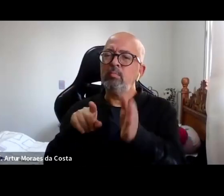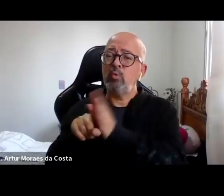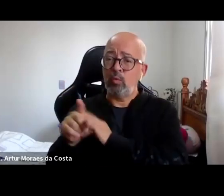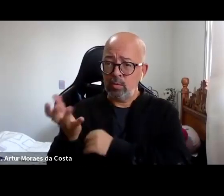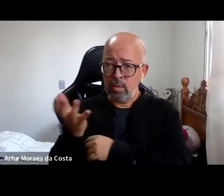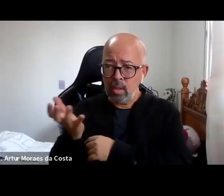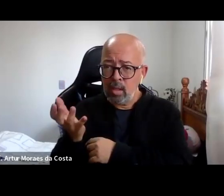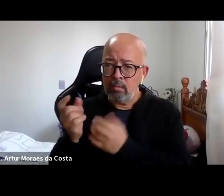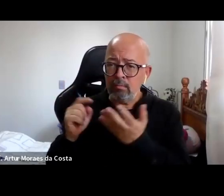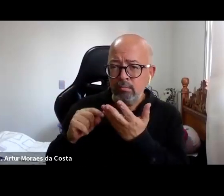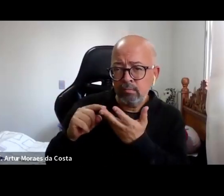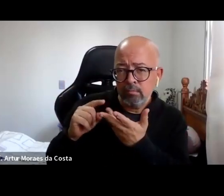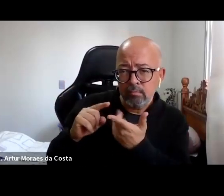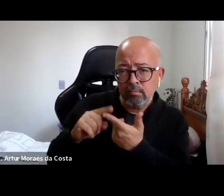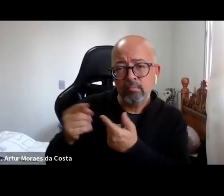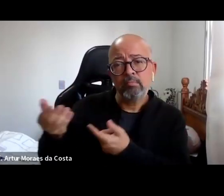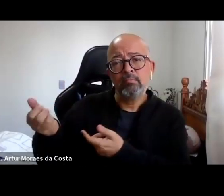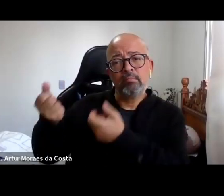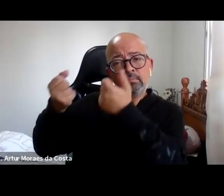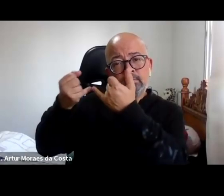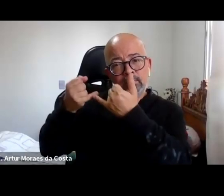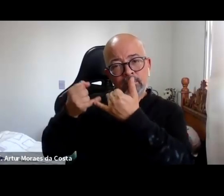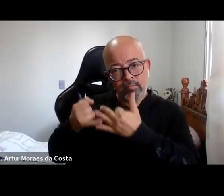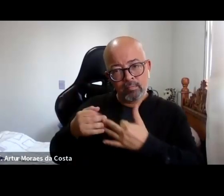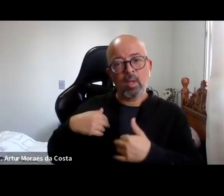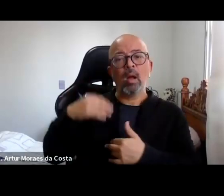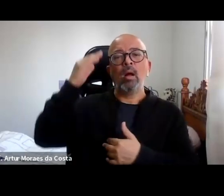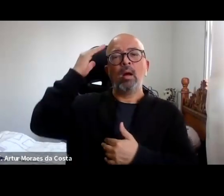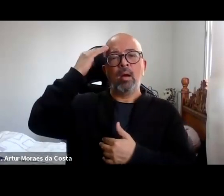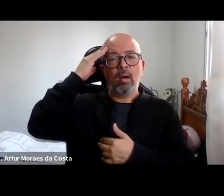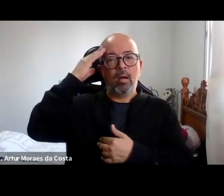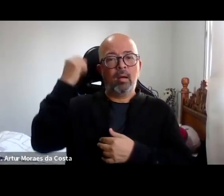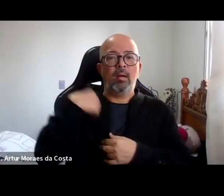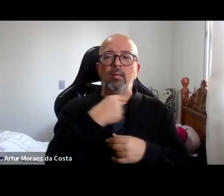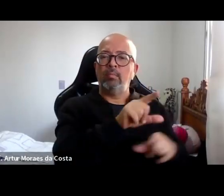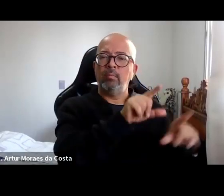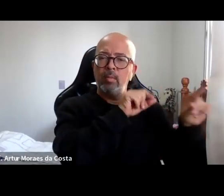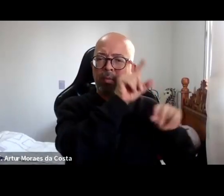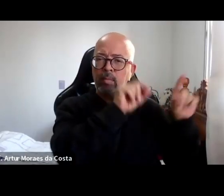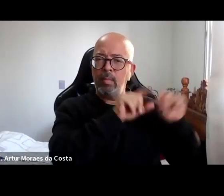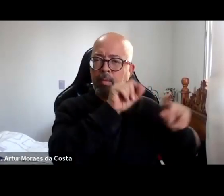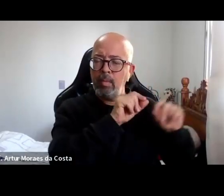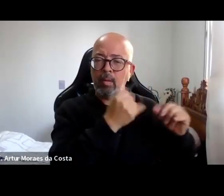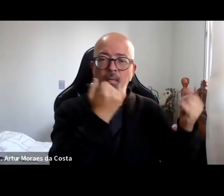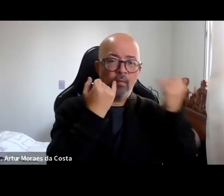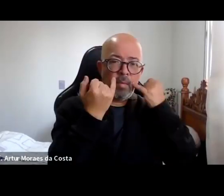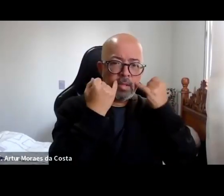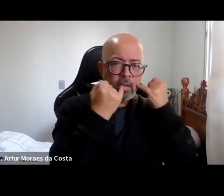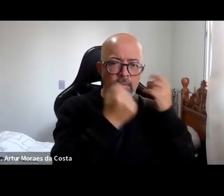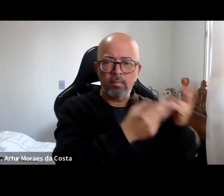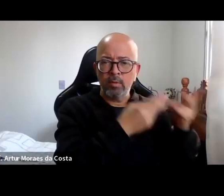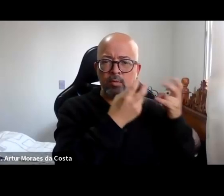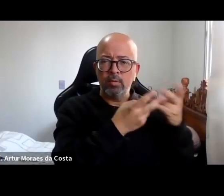situación en la que se encuentren no no siempre es necesario dar el mismo tipo de información